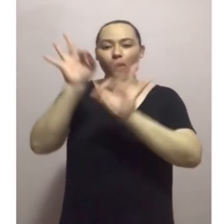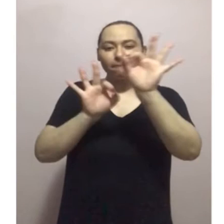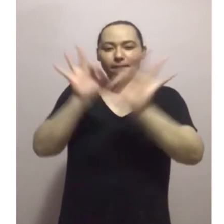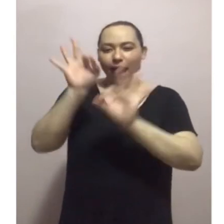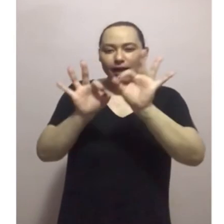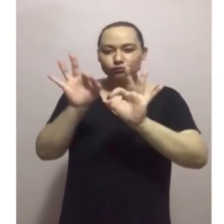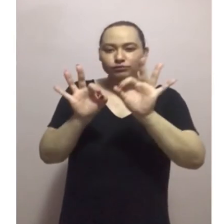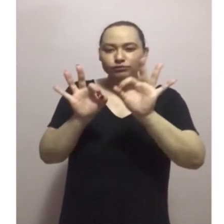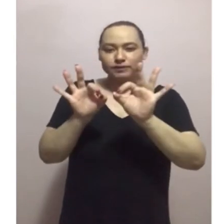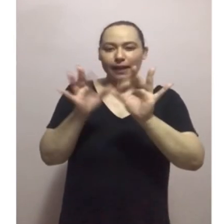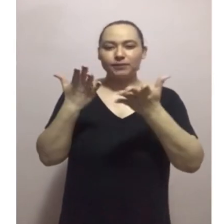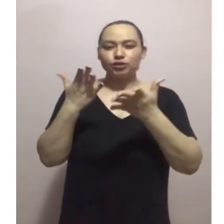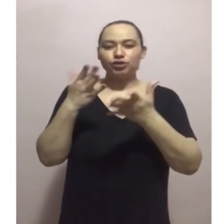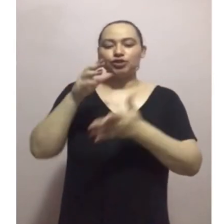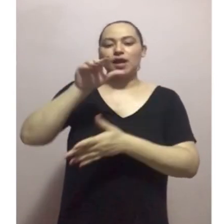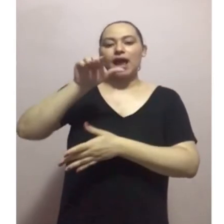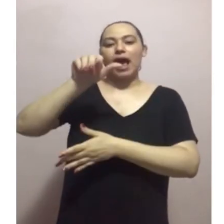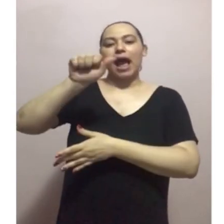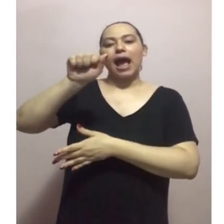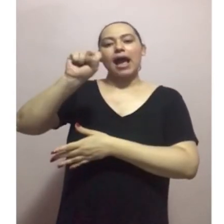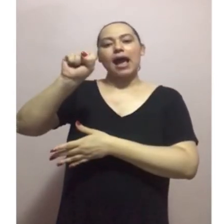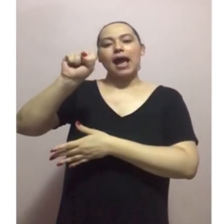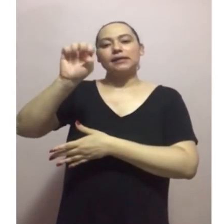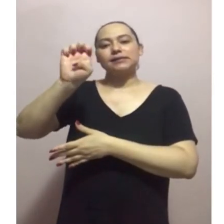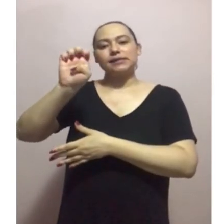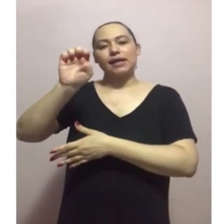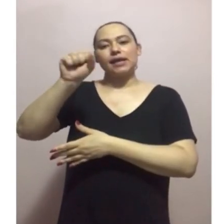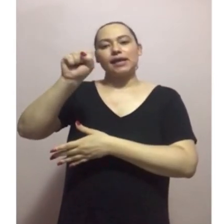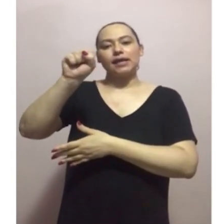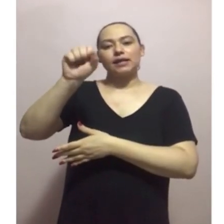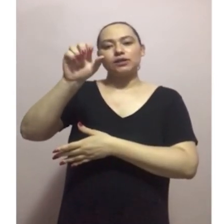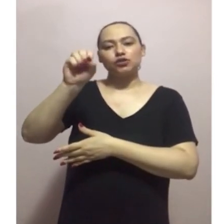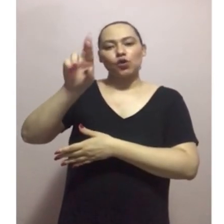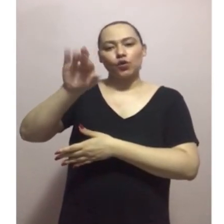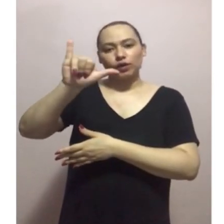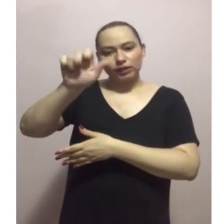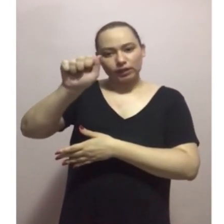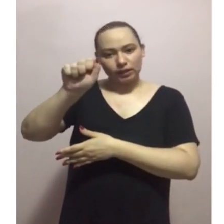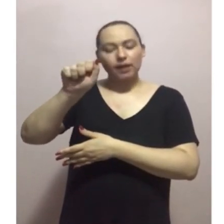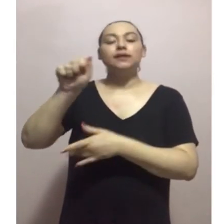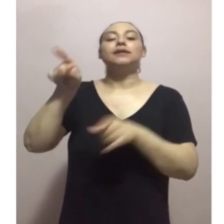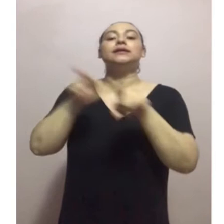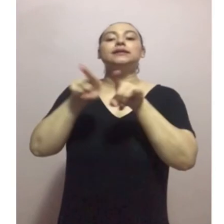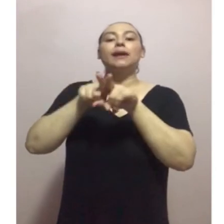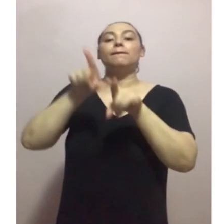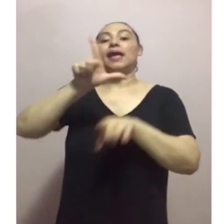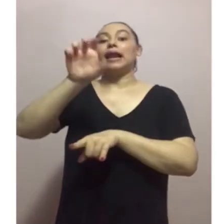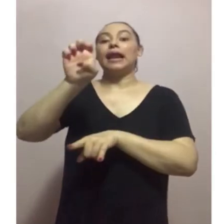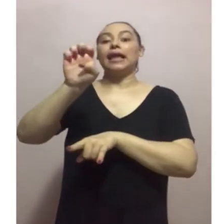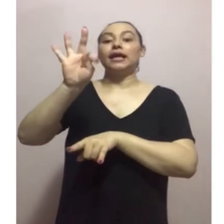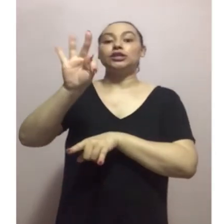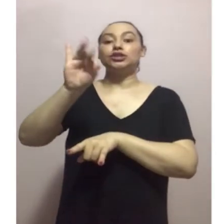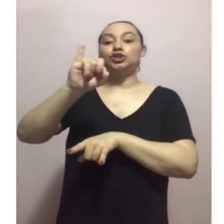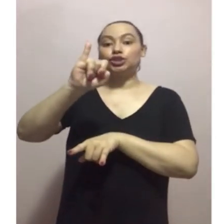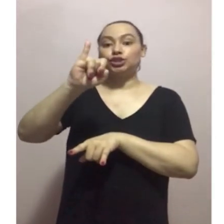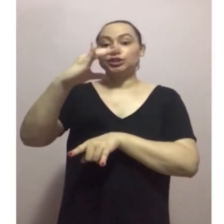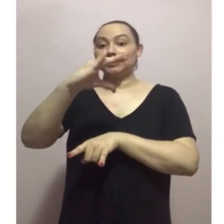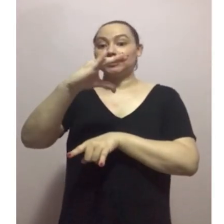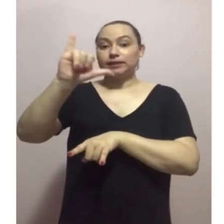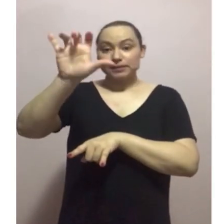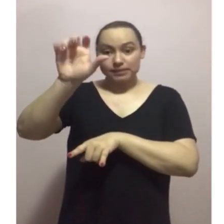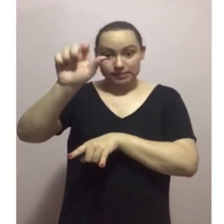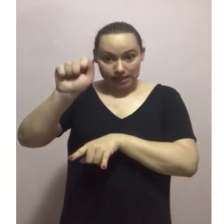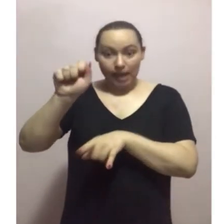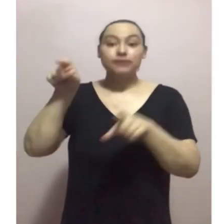no formato de assessoria tradicional, que a gente conhece, e traz a Letícia e uma empresa, a Letícia é do nosso